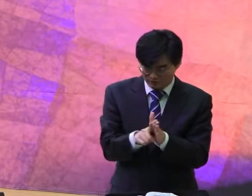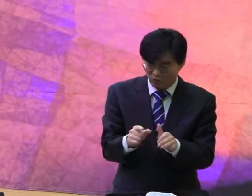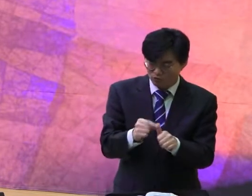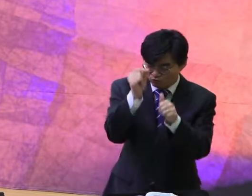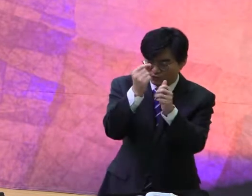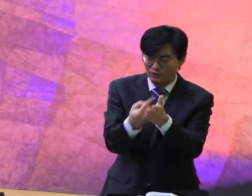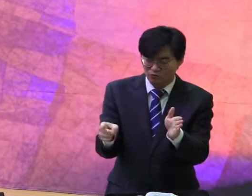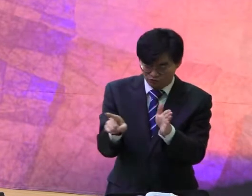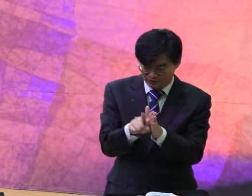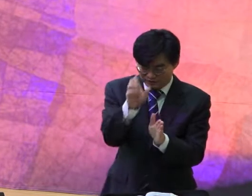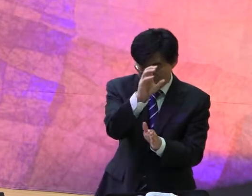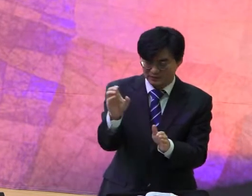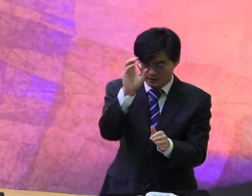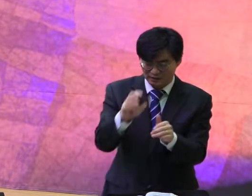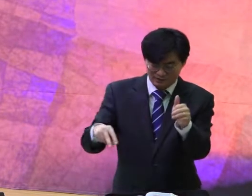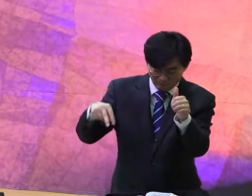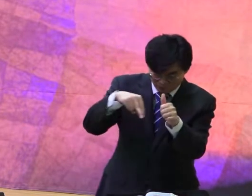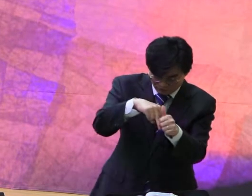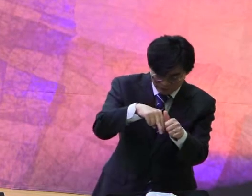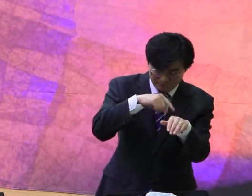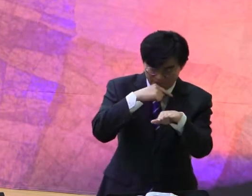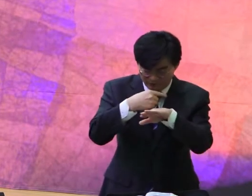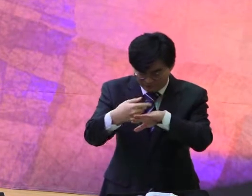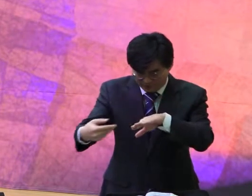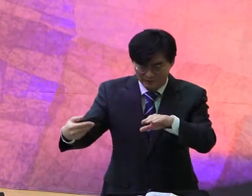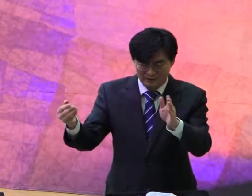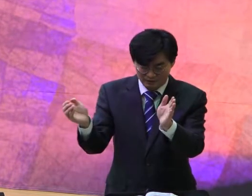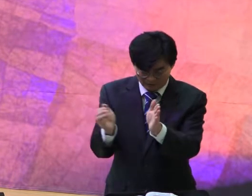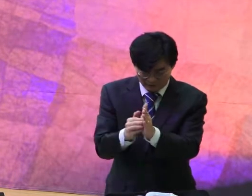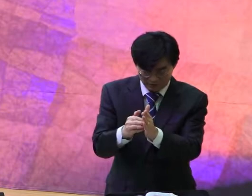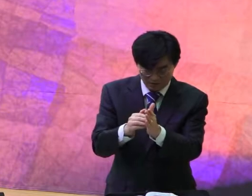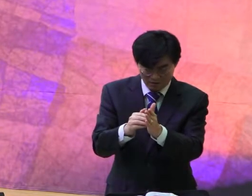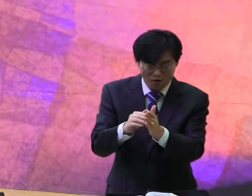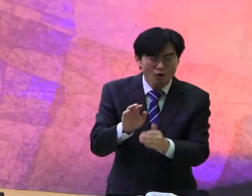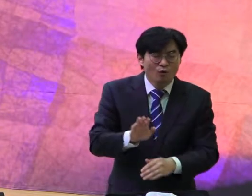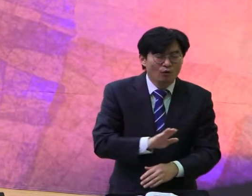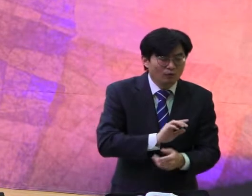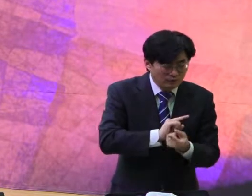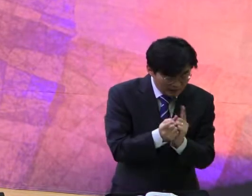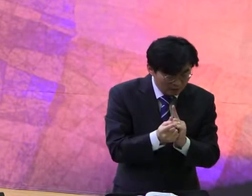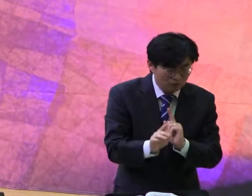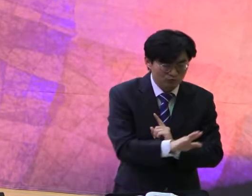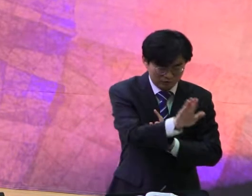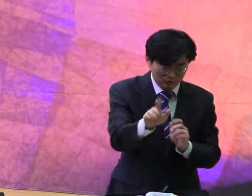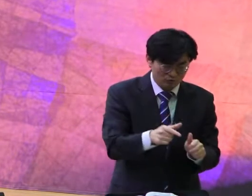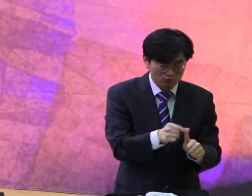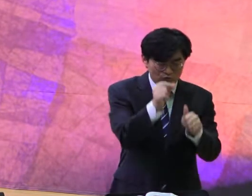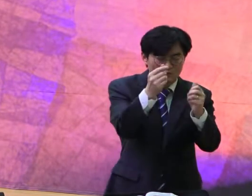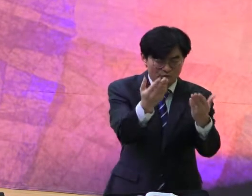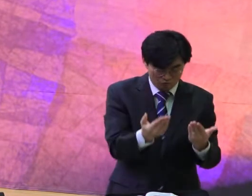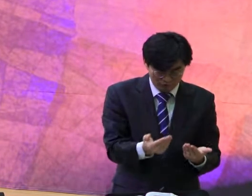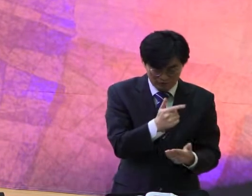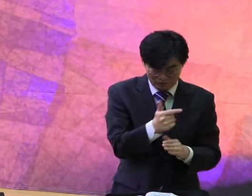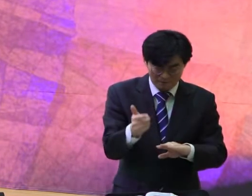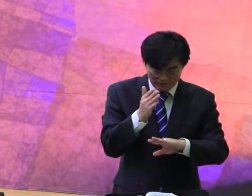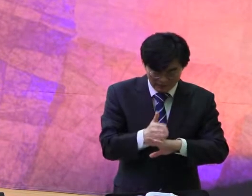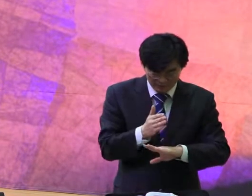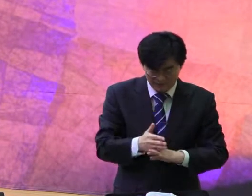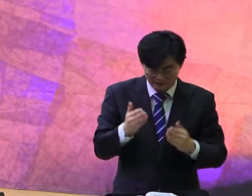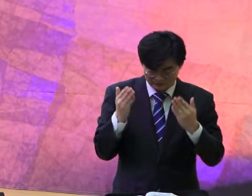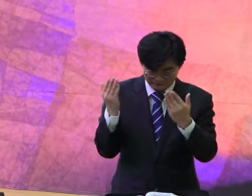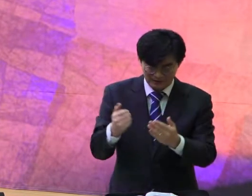내어주셔서 구원하신 주님의 은혜에 감사드립니다. 그렇게 구원받은 우리임에도 불구하고 믿음의 사람이라고